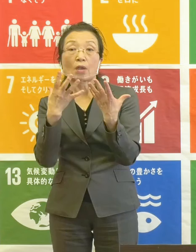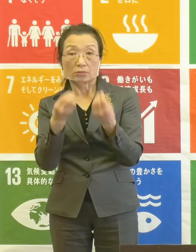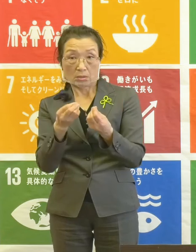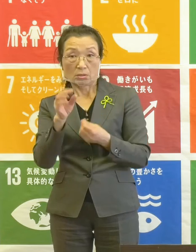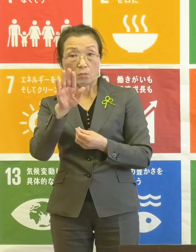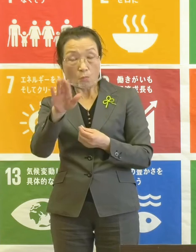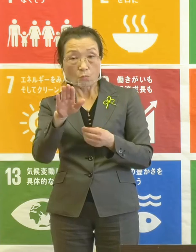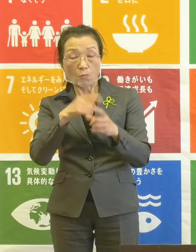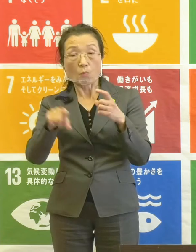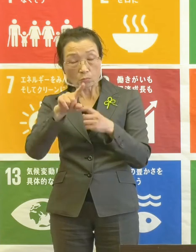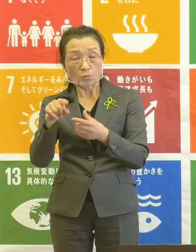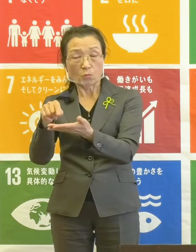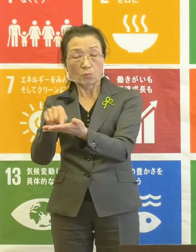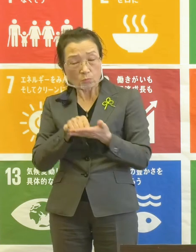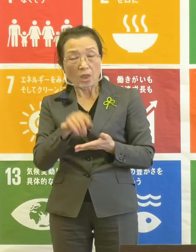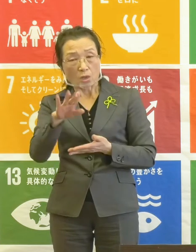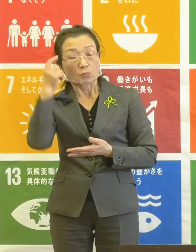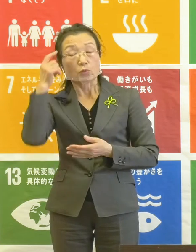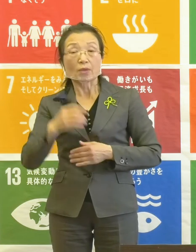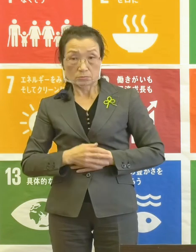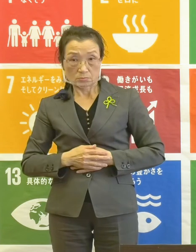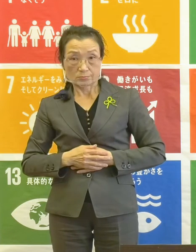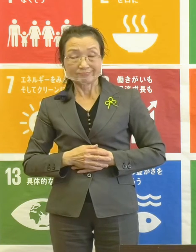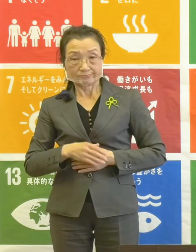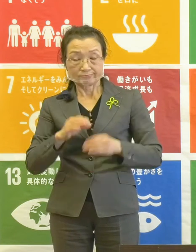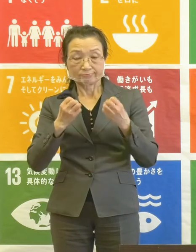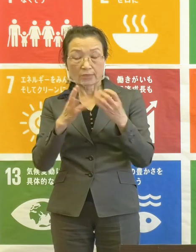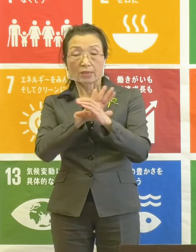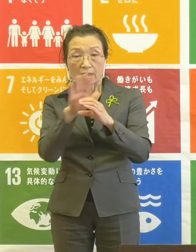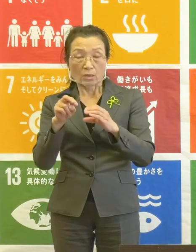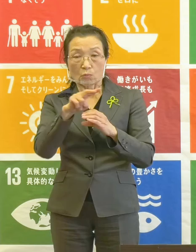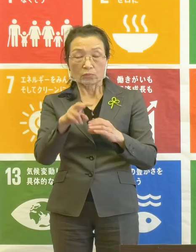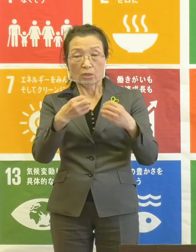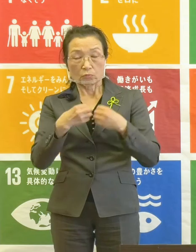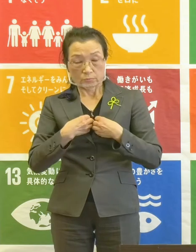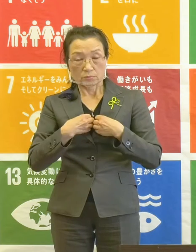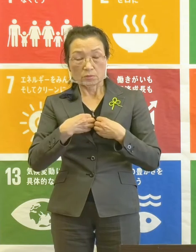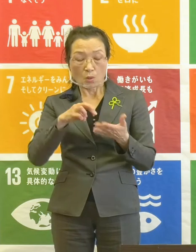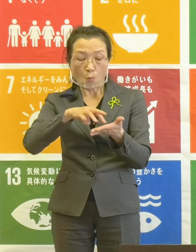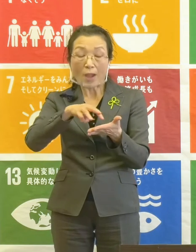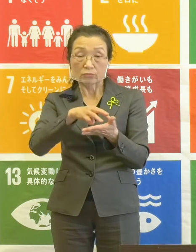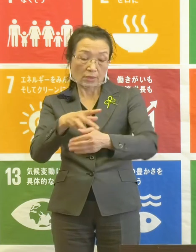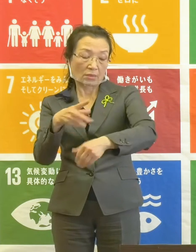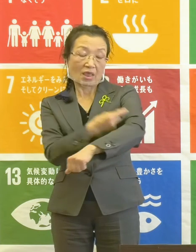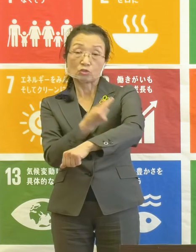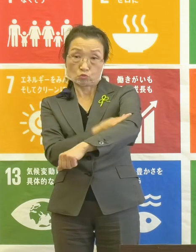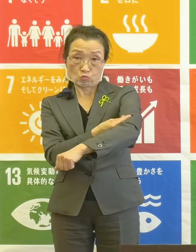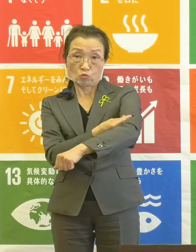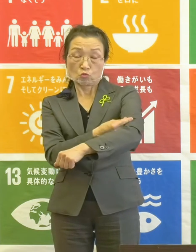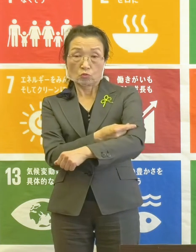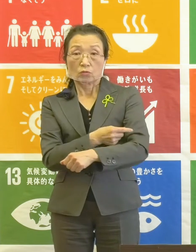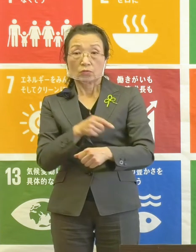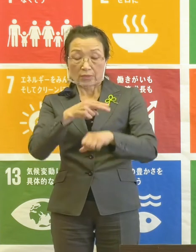。さて、新型コロナウイルスのワクチン接種について、本市では3